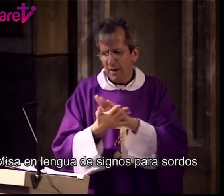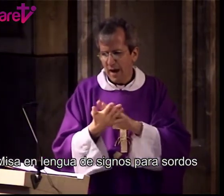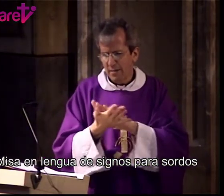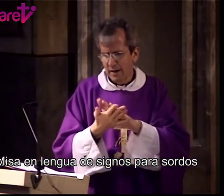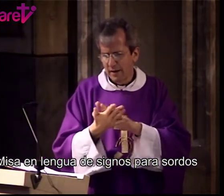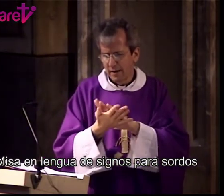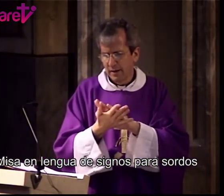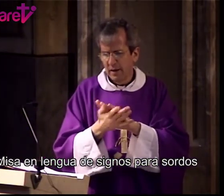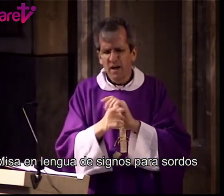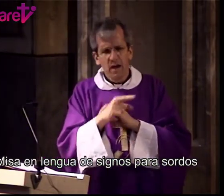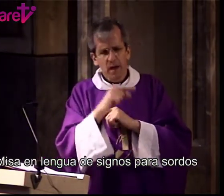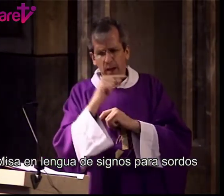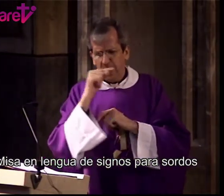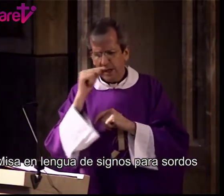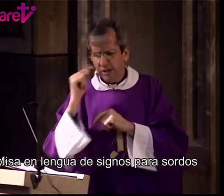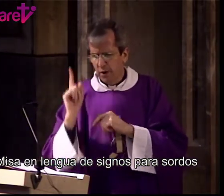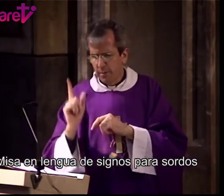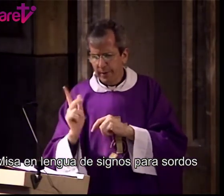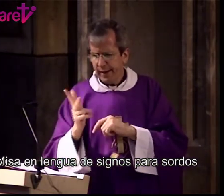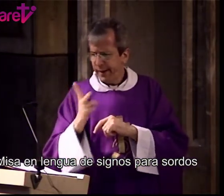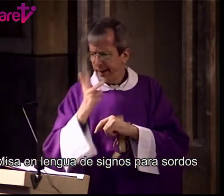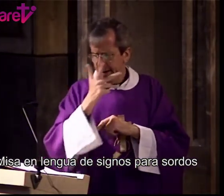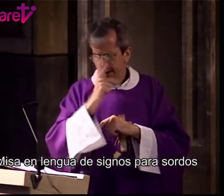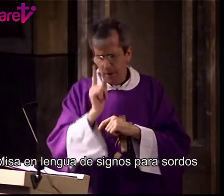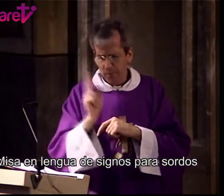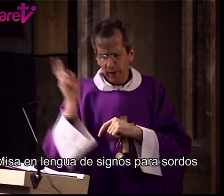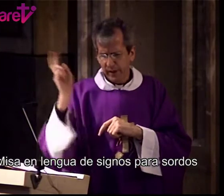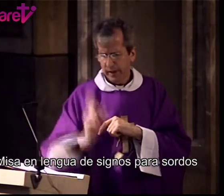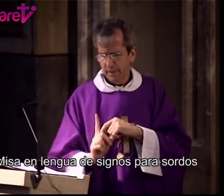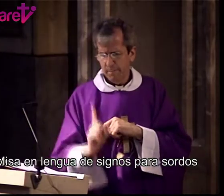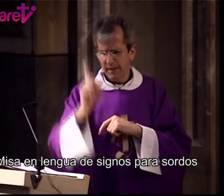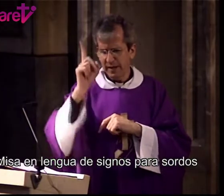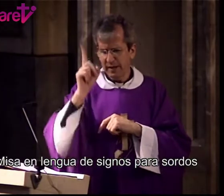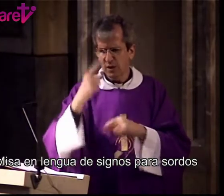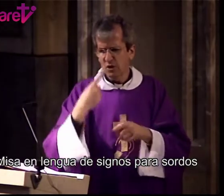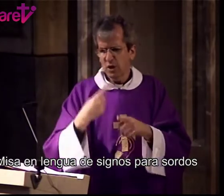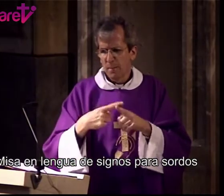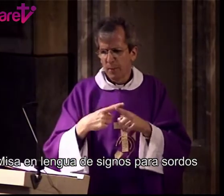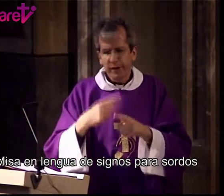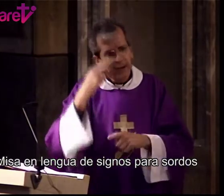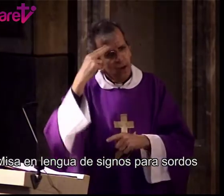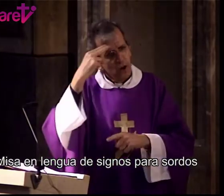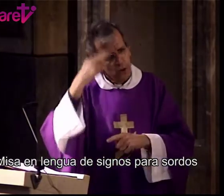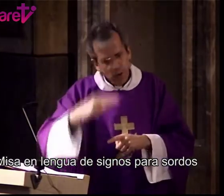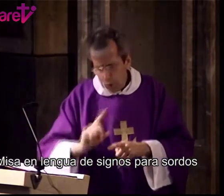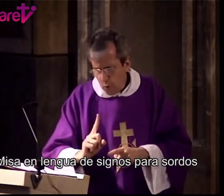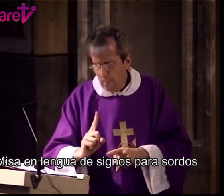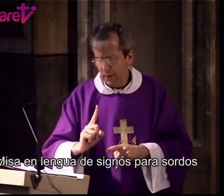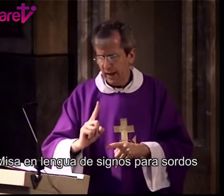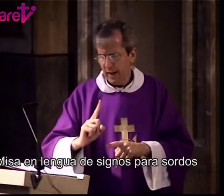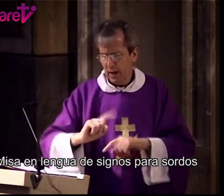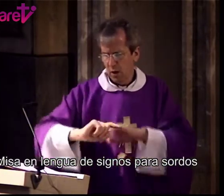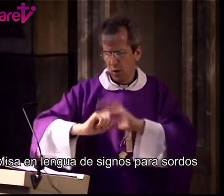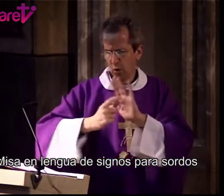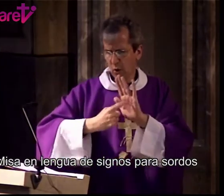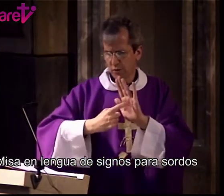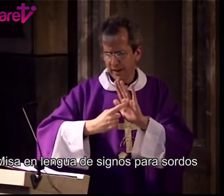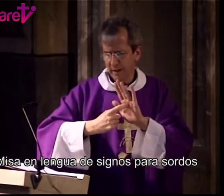hablaban: Ese hombre no puede venir de Dios porque no cumple los